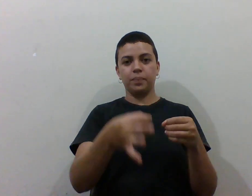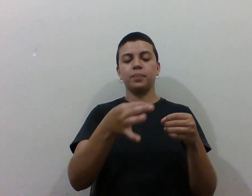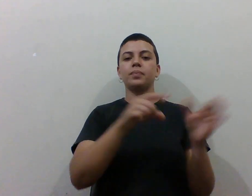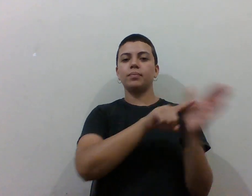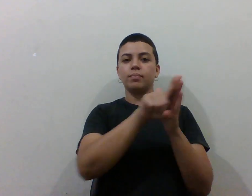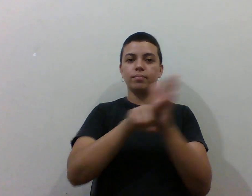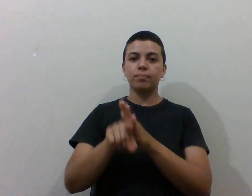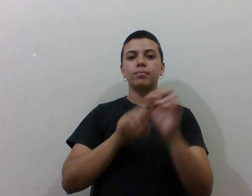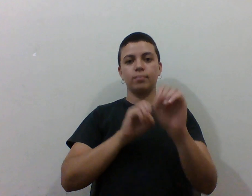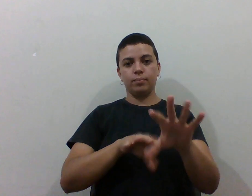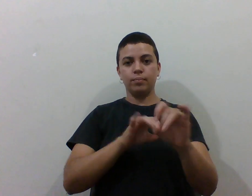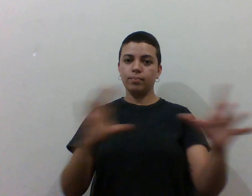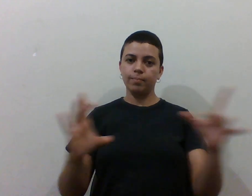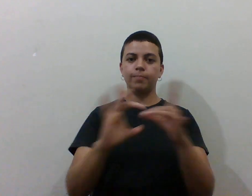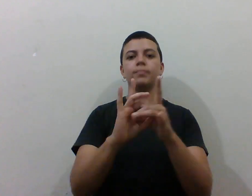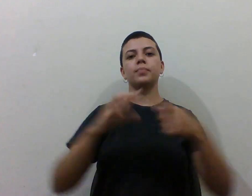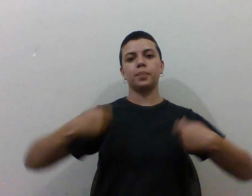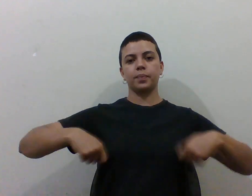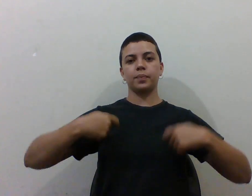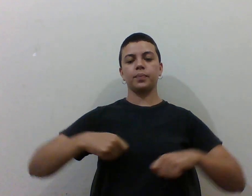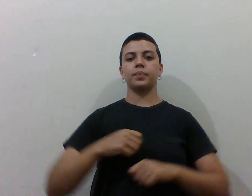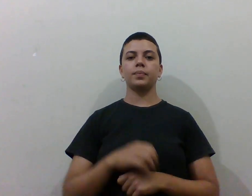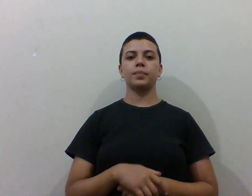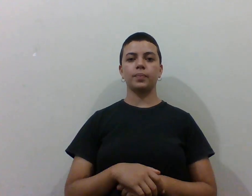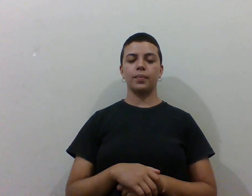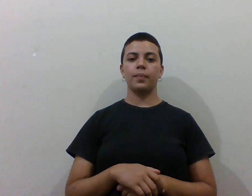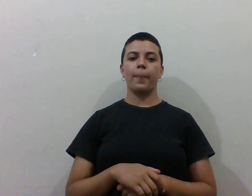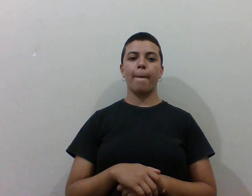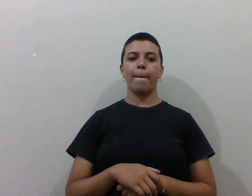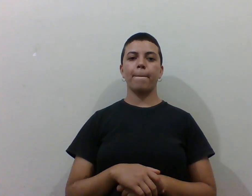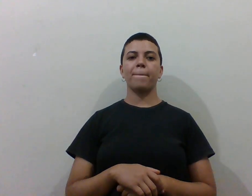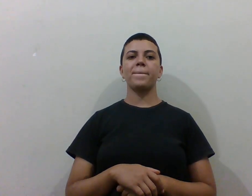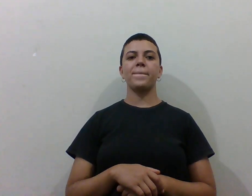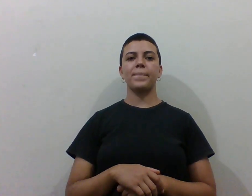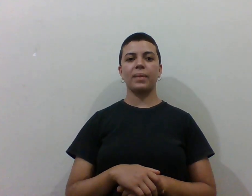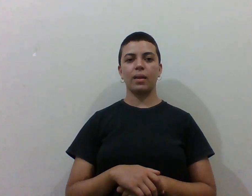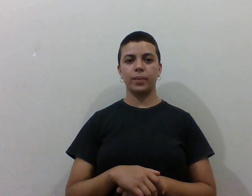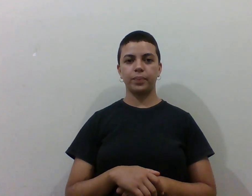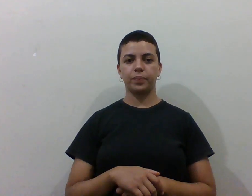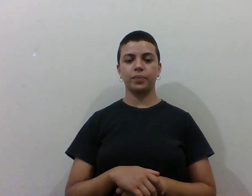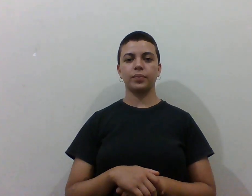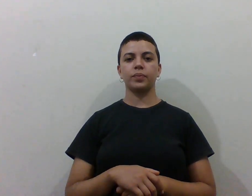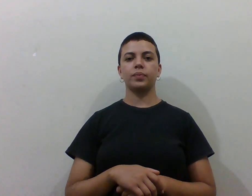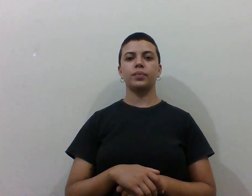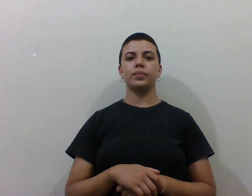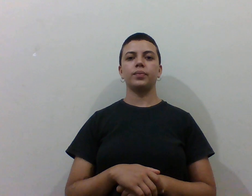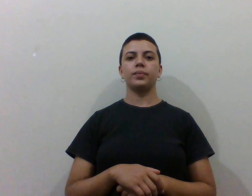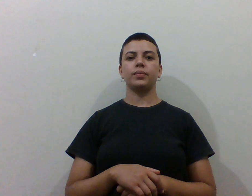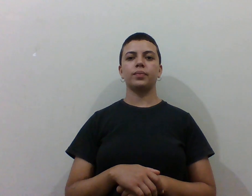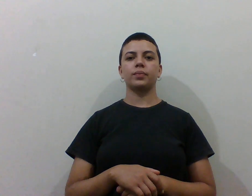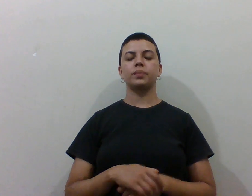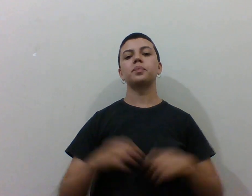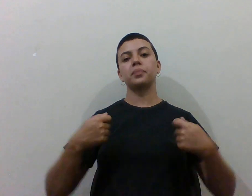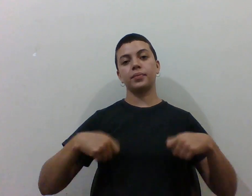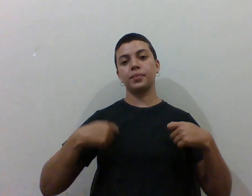uma questão peculiar repito de predileção eu fui tendo acesso a essas questões mas seria muito interessante ter a possibilidade de